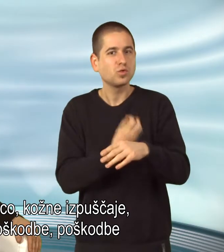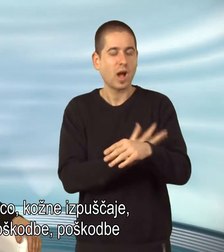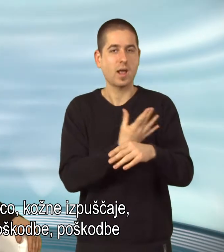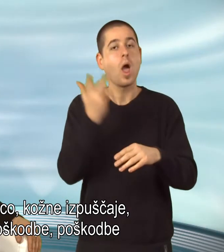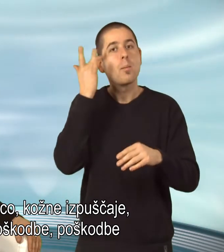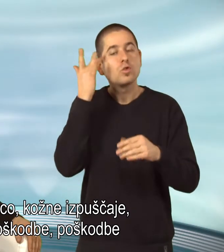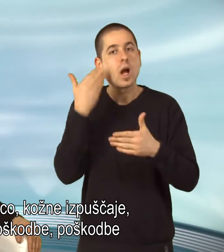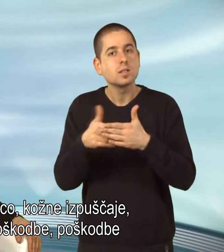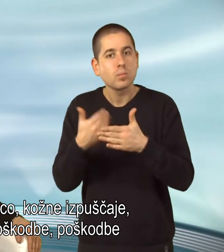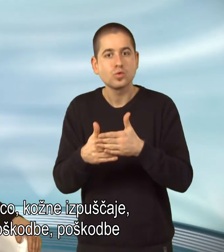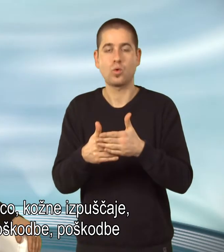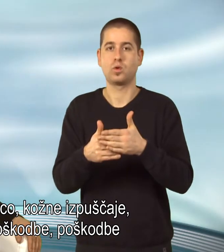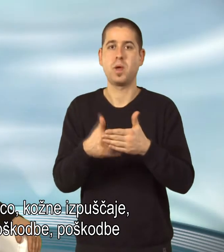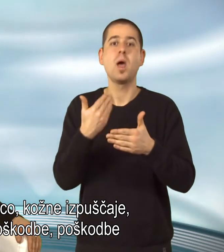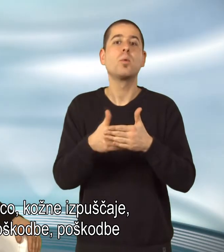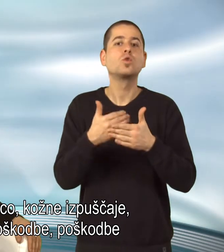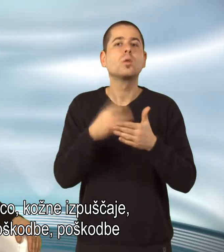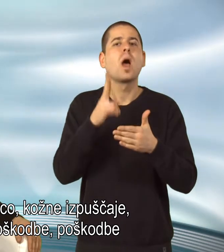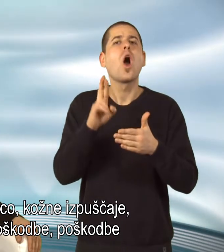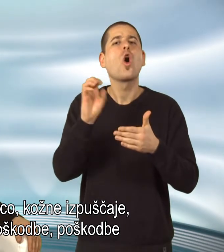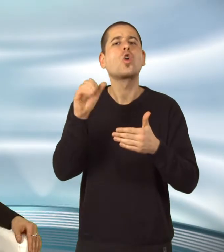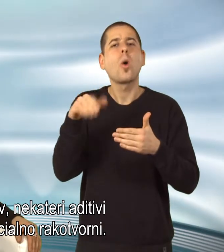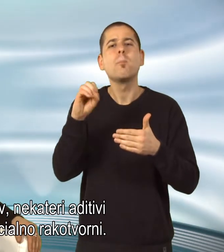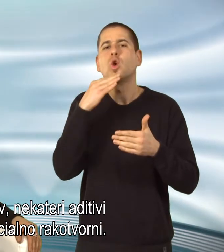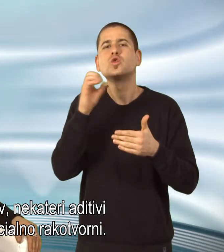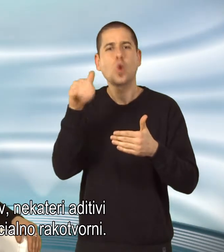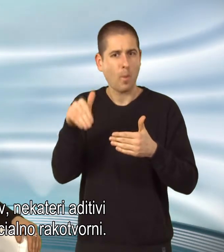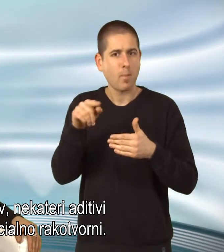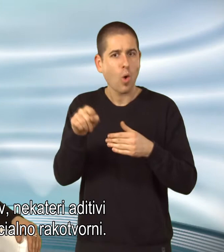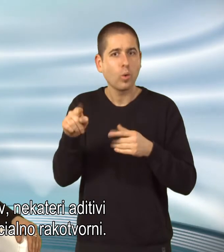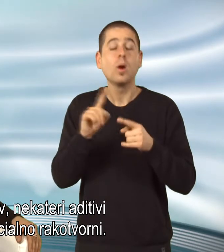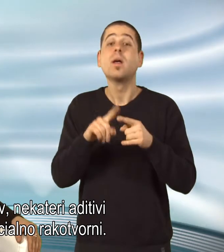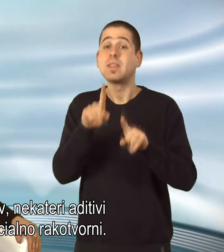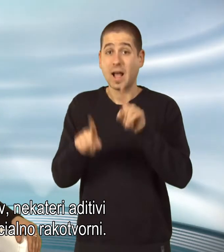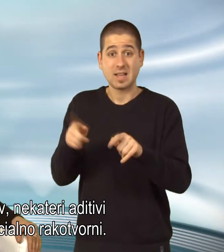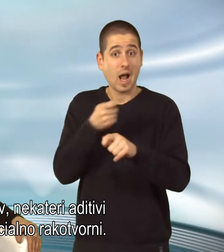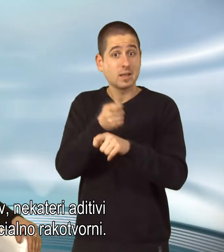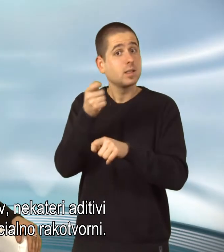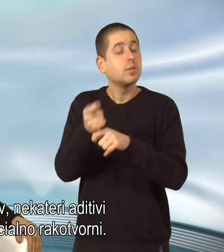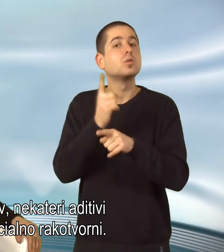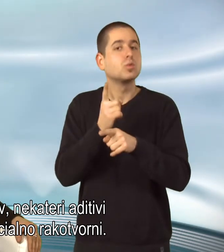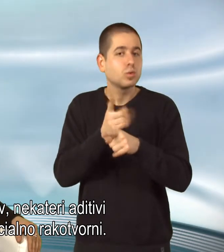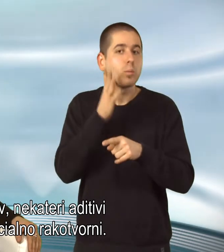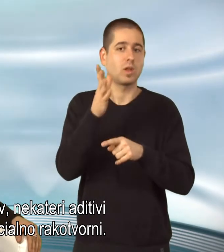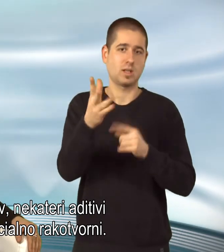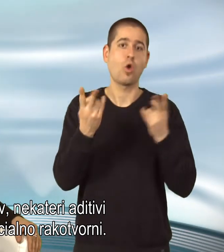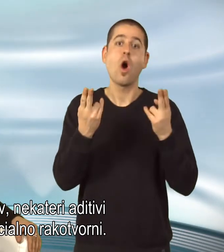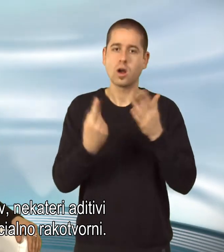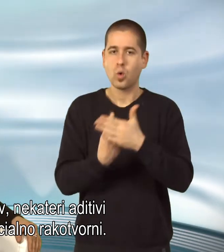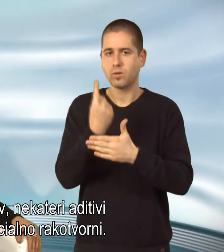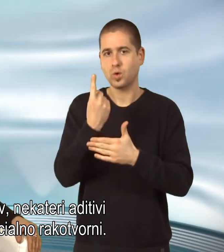izpuščaje, možganske poškodbe, poškodbe kromosomov, nekateri aditivi pa so